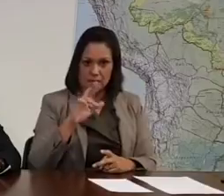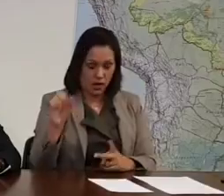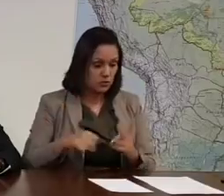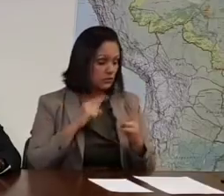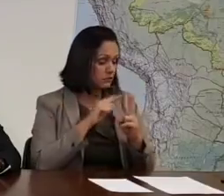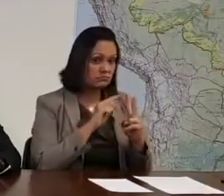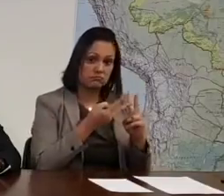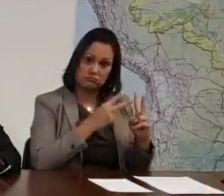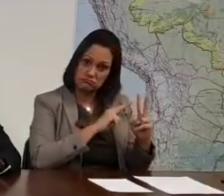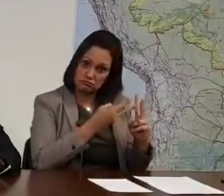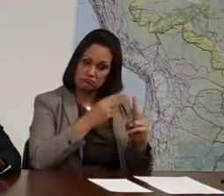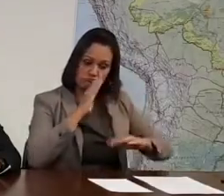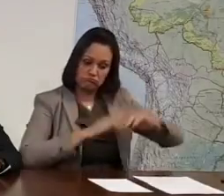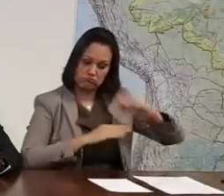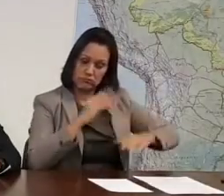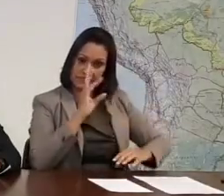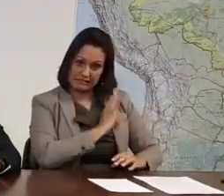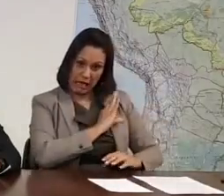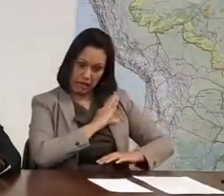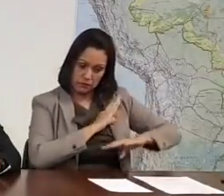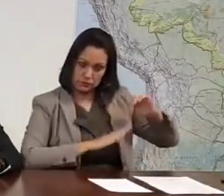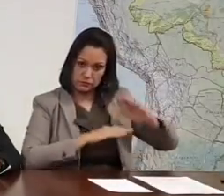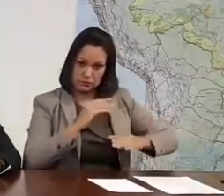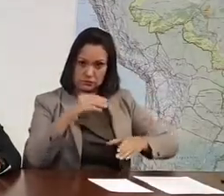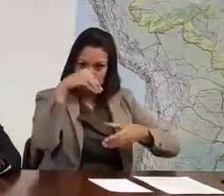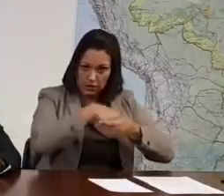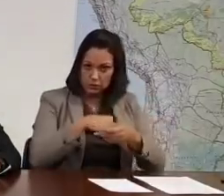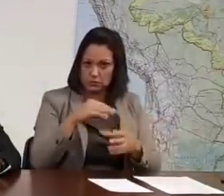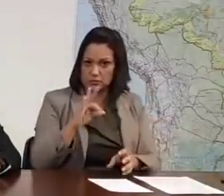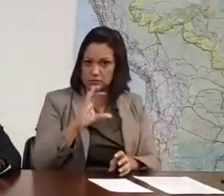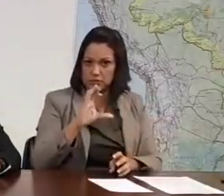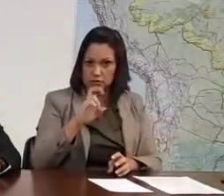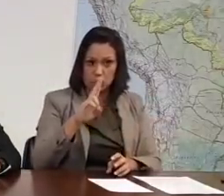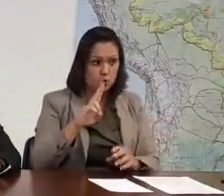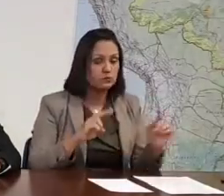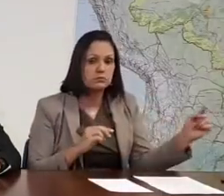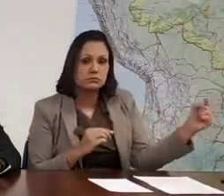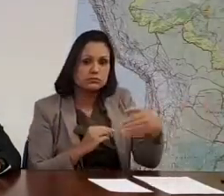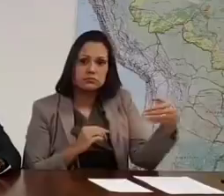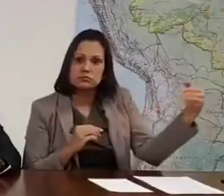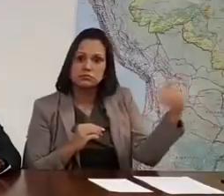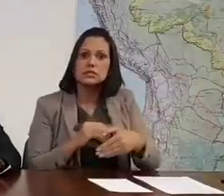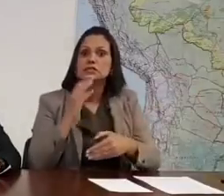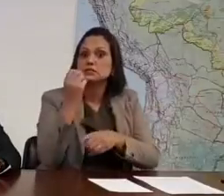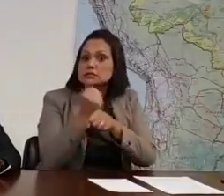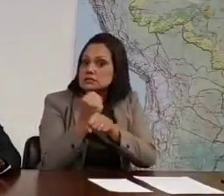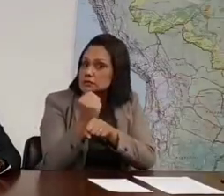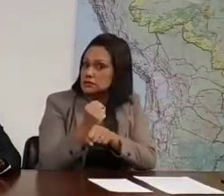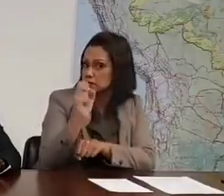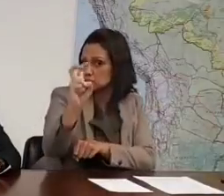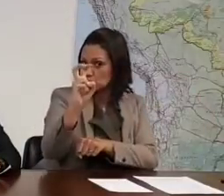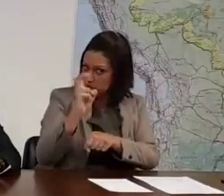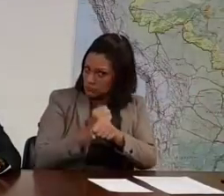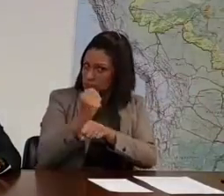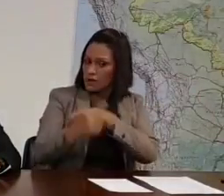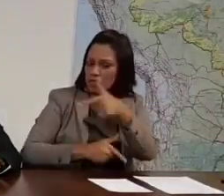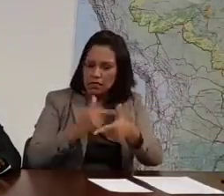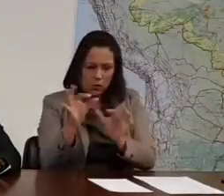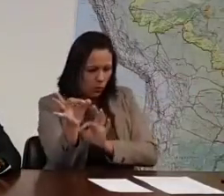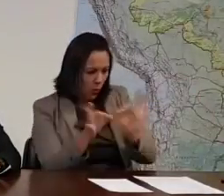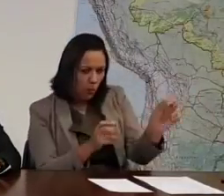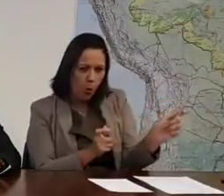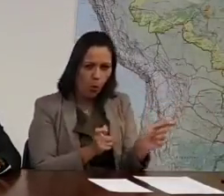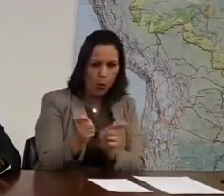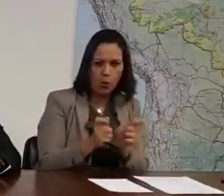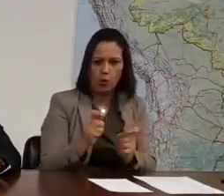do TCU, que veio para trabalhar no nosso governo. Ele, há mais de 5 anos, ele constrói todo esse projeto de